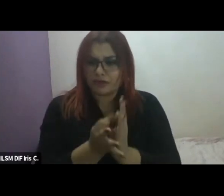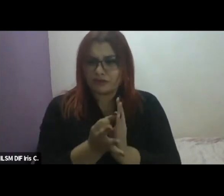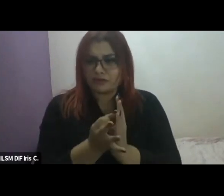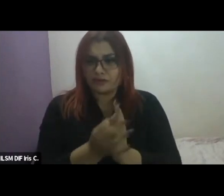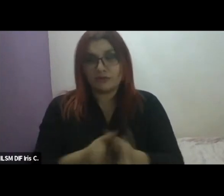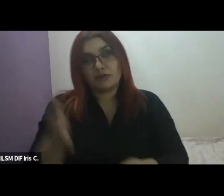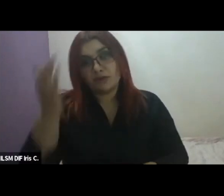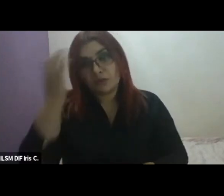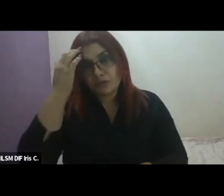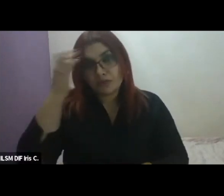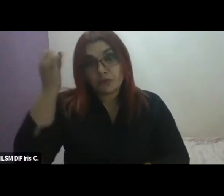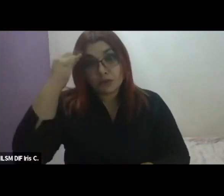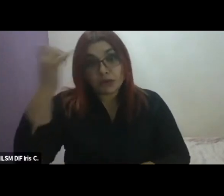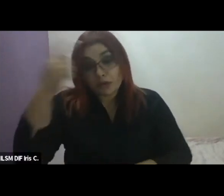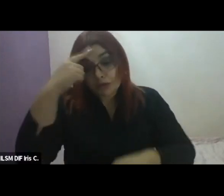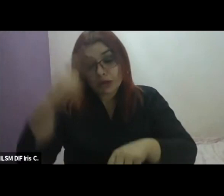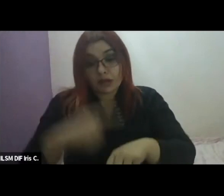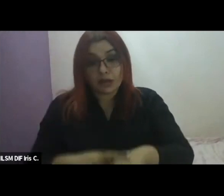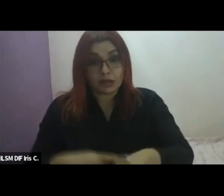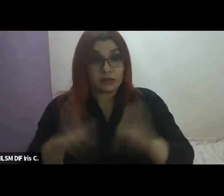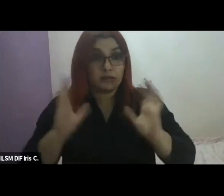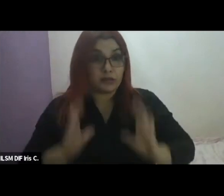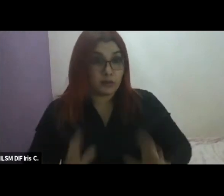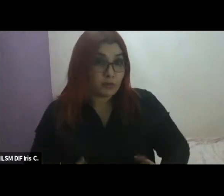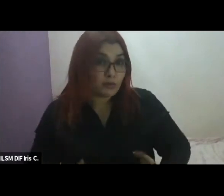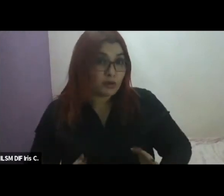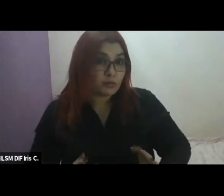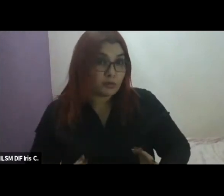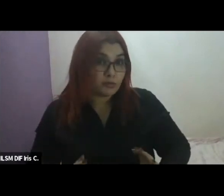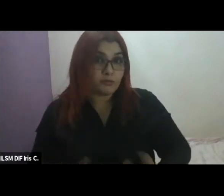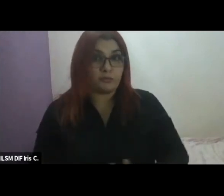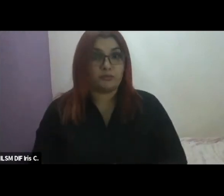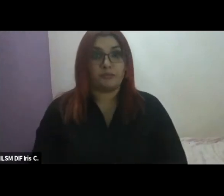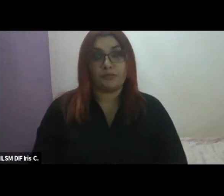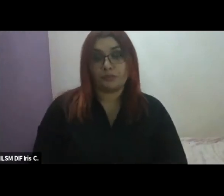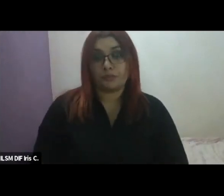campos, y creo que eso es lo interesante.